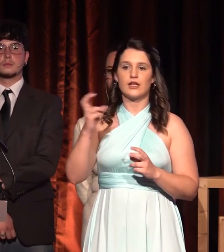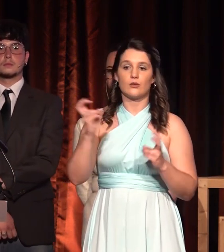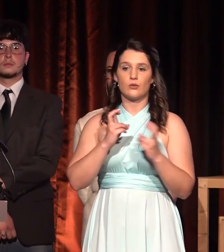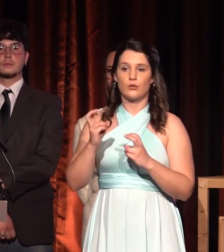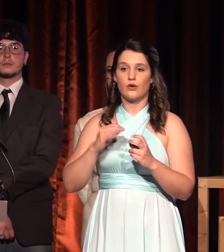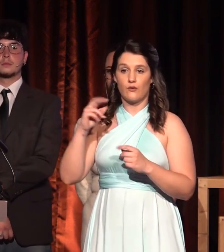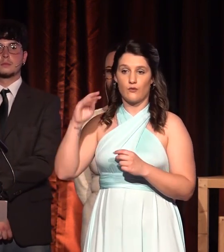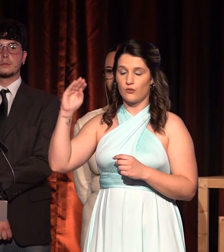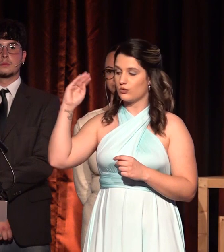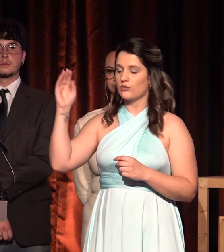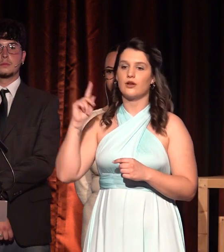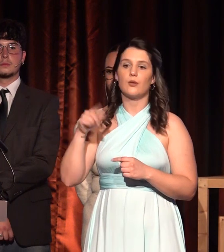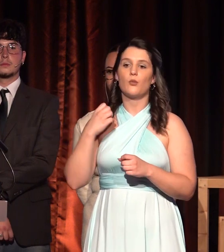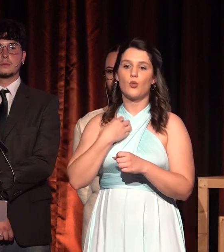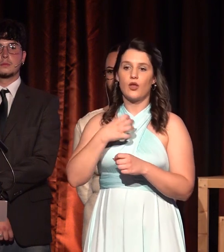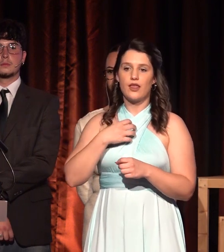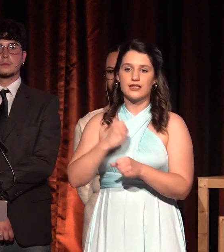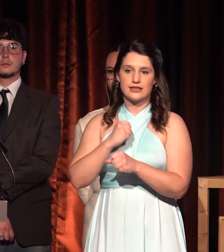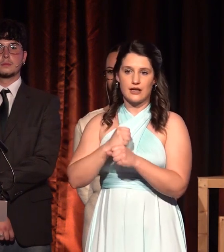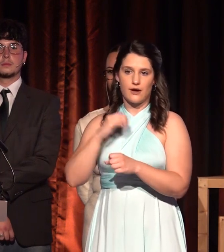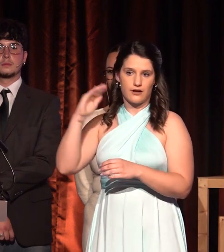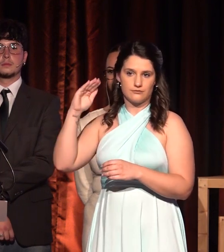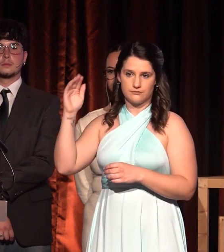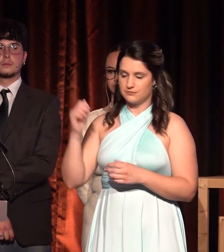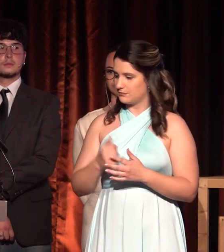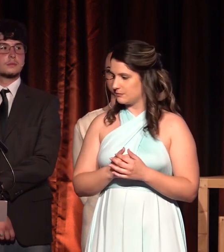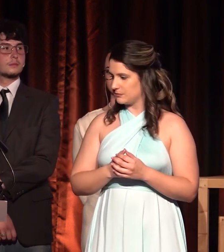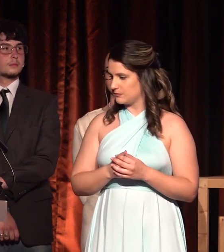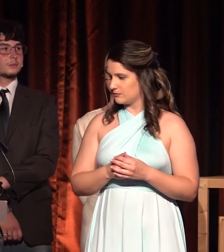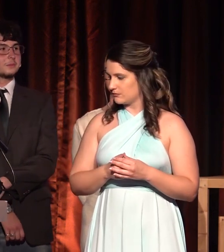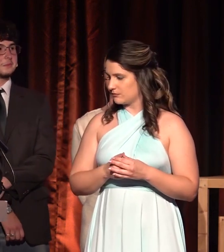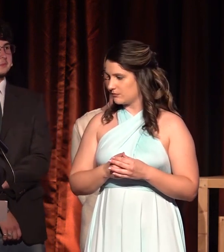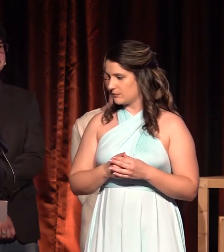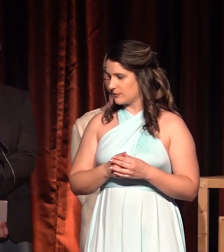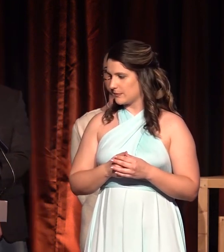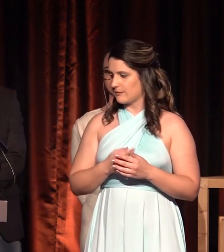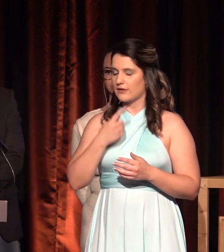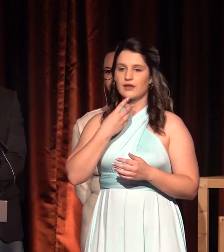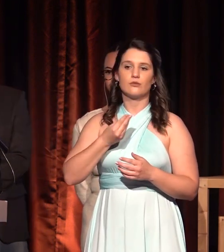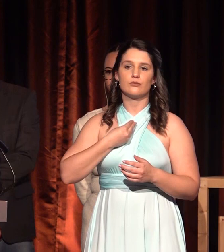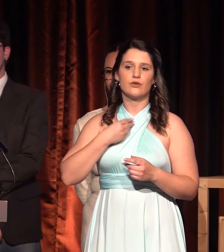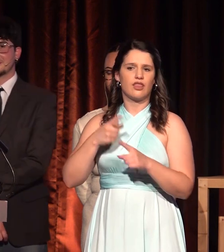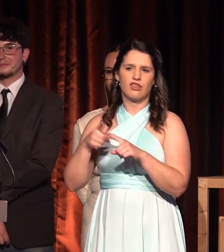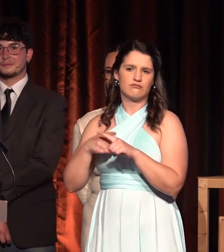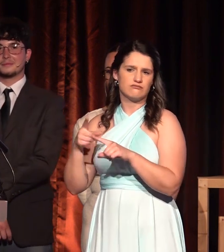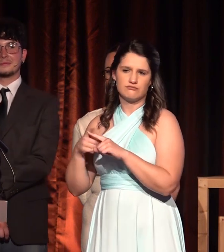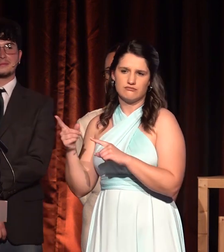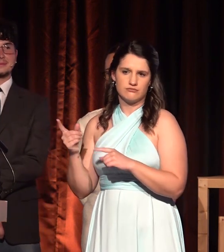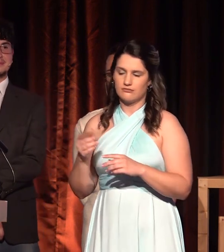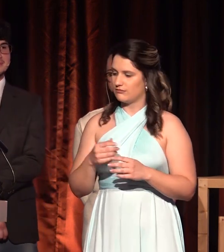laboral. En el centre, possiblement, haureu viscut diferents coses. Potser alguns de vosaltres heu